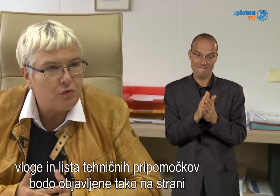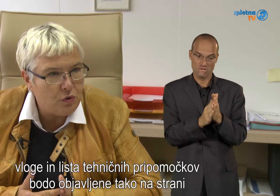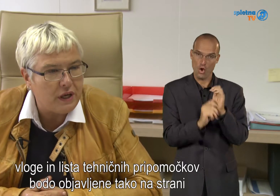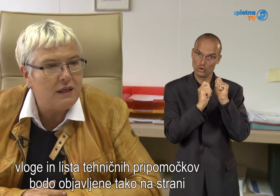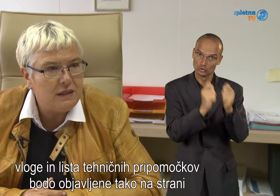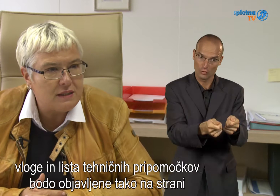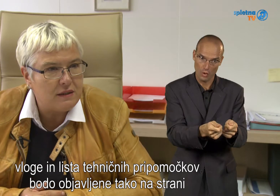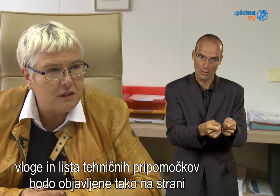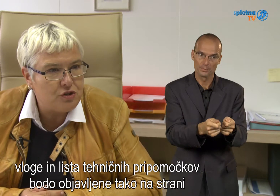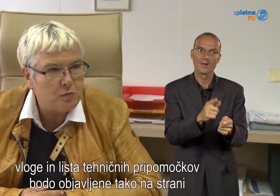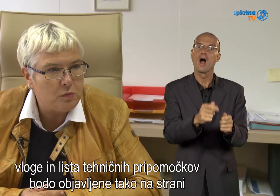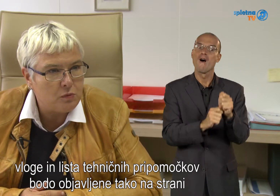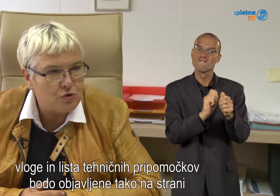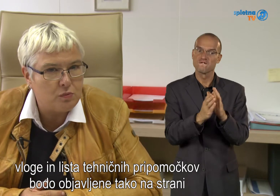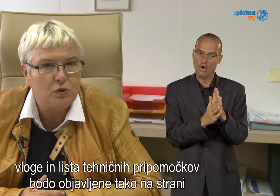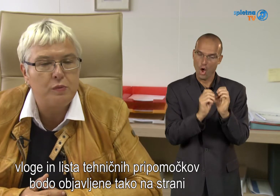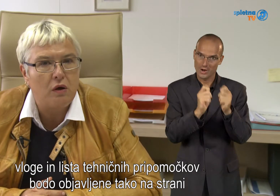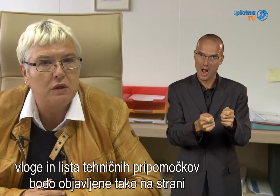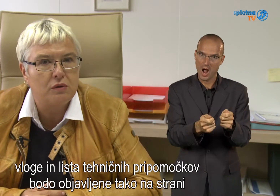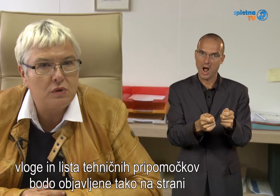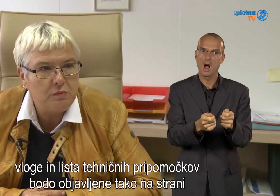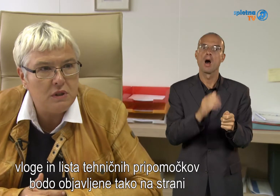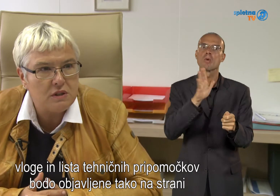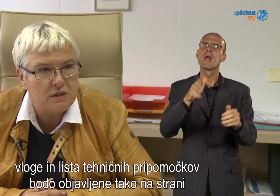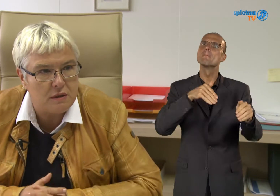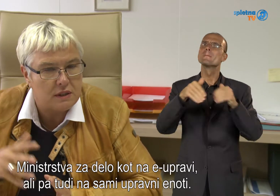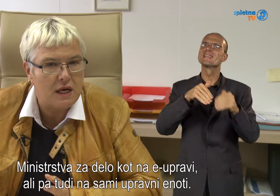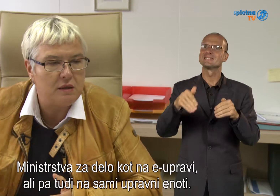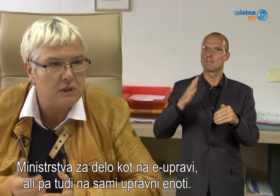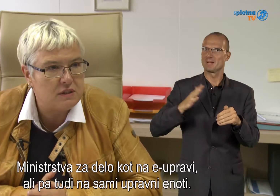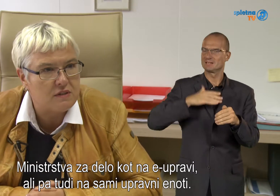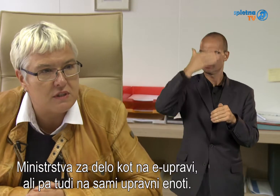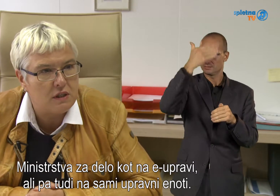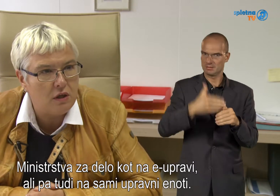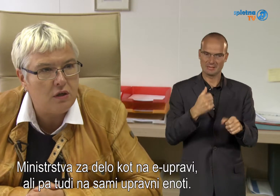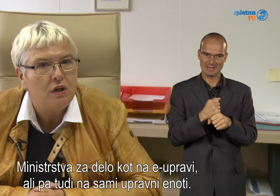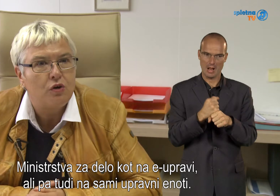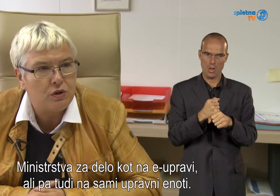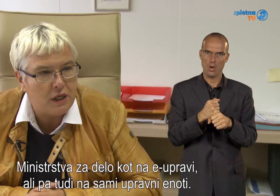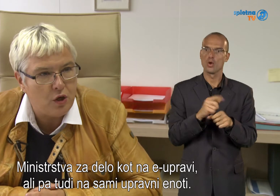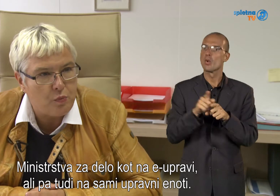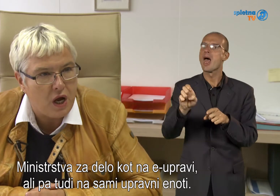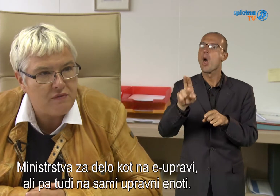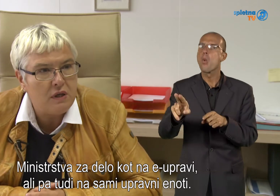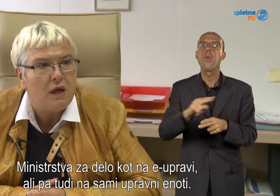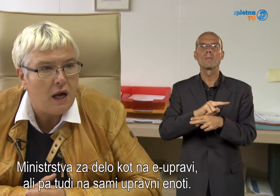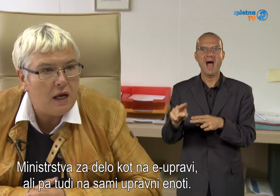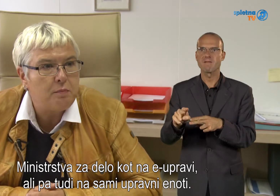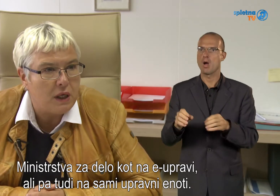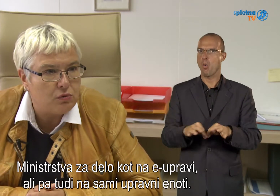Vloge in lista tehničnih pripomočkov bodo objavljene tako na strani Ministrstva za delo kot na e-upravi ali pa tudi